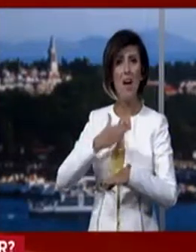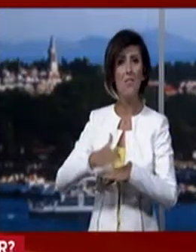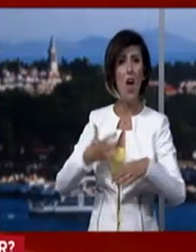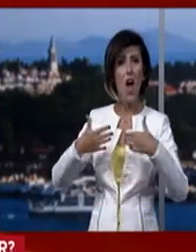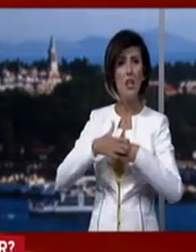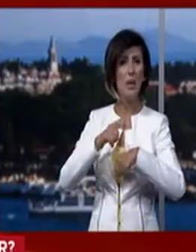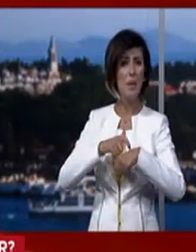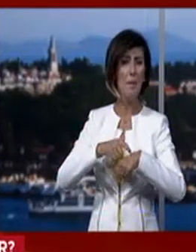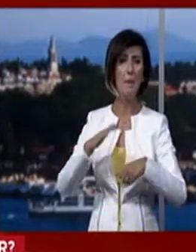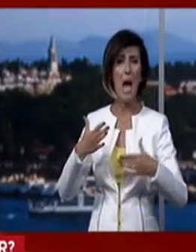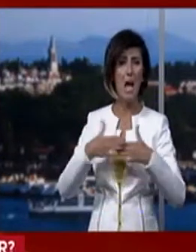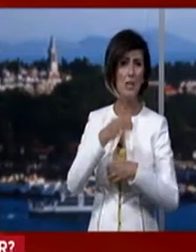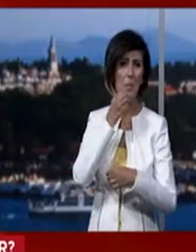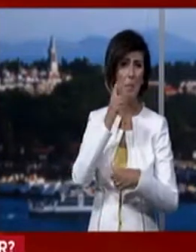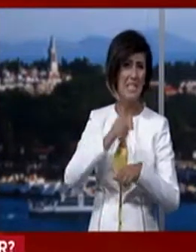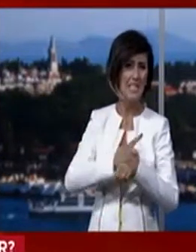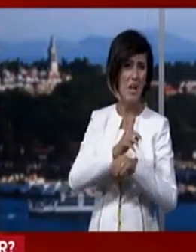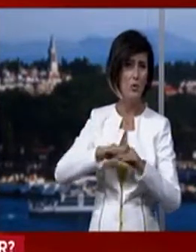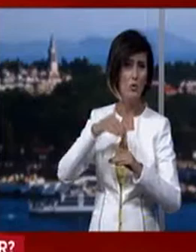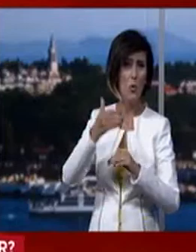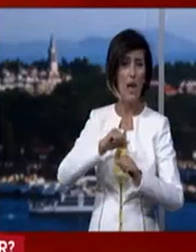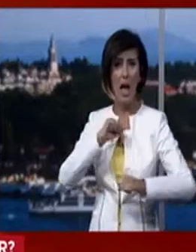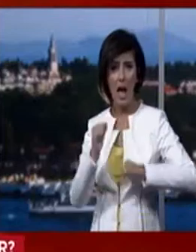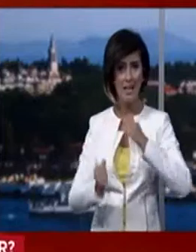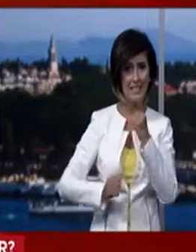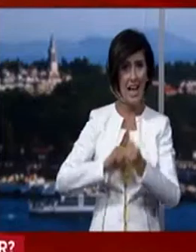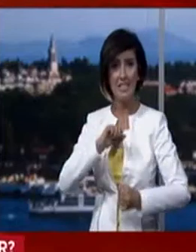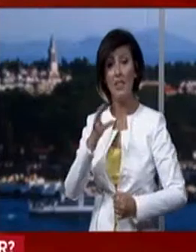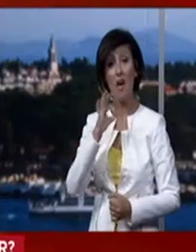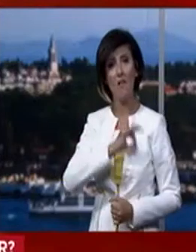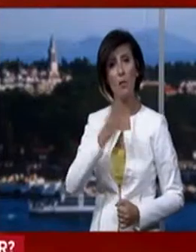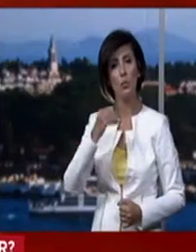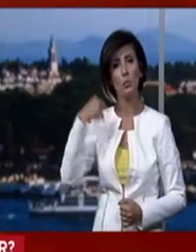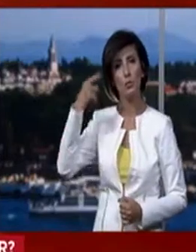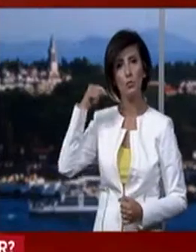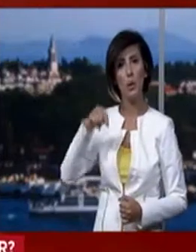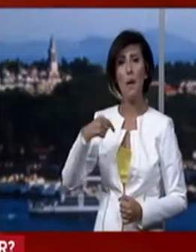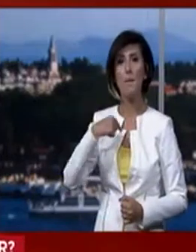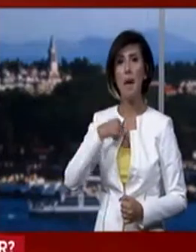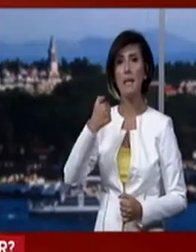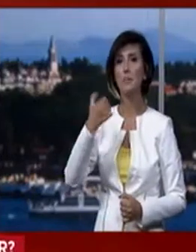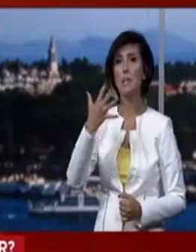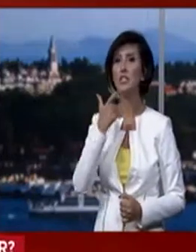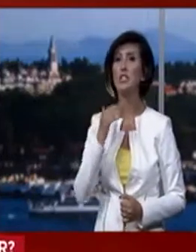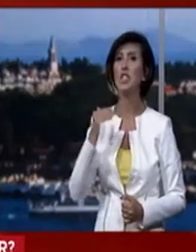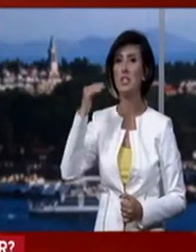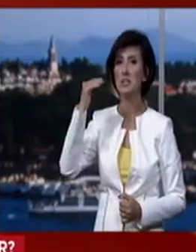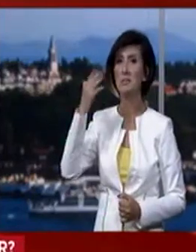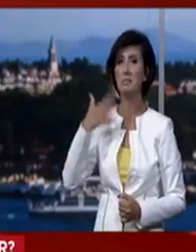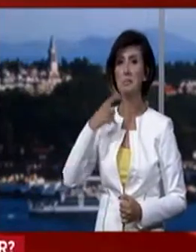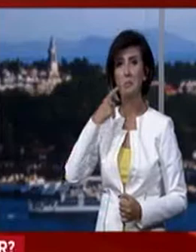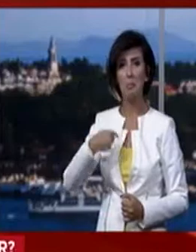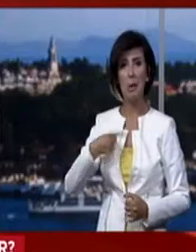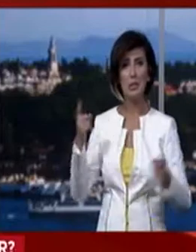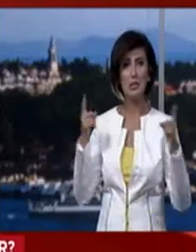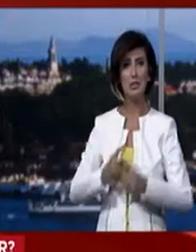akşam saati, mesela akşam yemeğinden bir saat sonra yapılan egzersizin daha faydalı olduğunu düşünüyorum. Ben 65 yaşındayım. Bak bana bak,